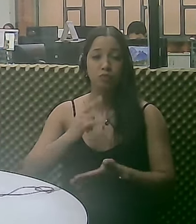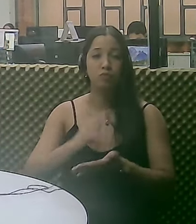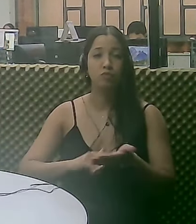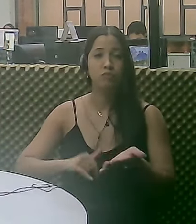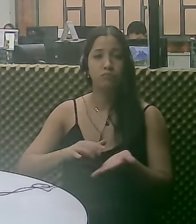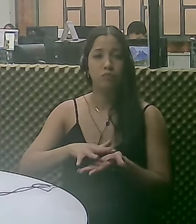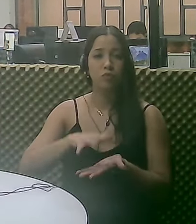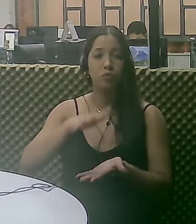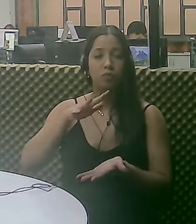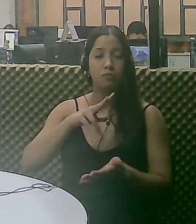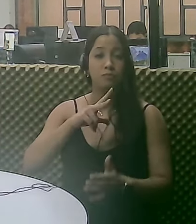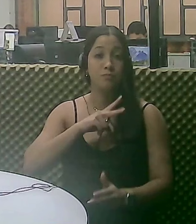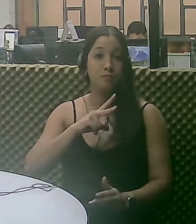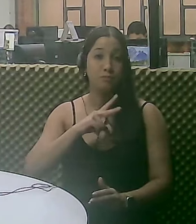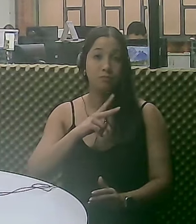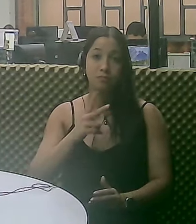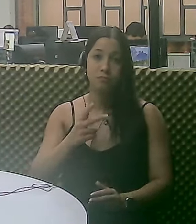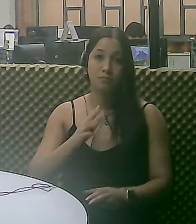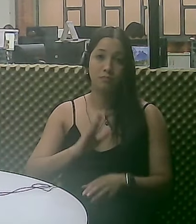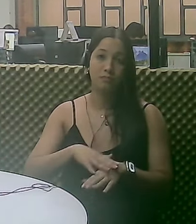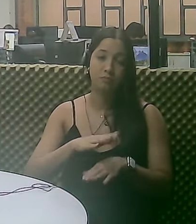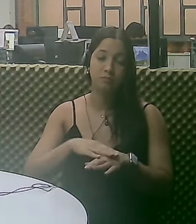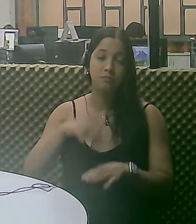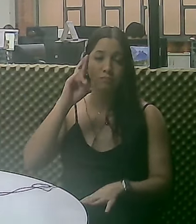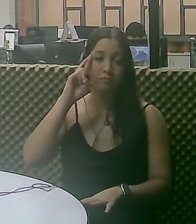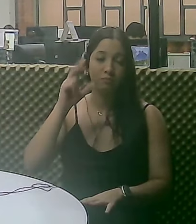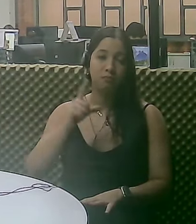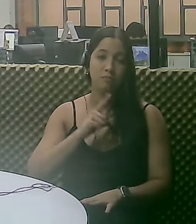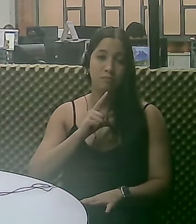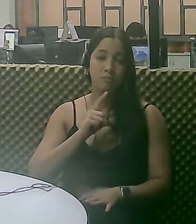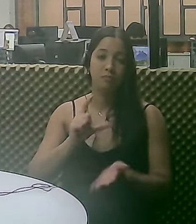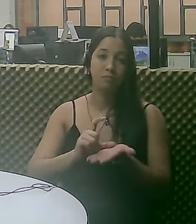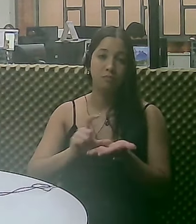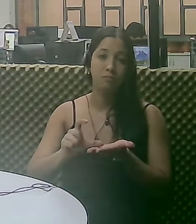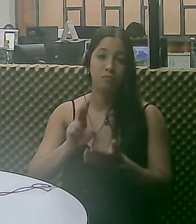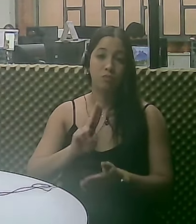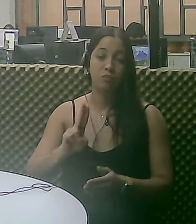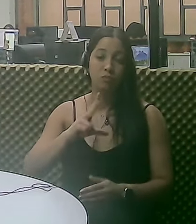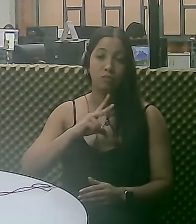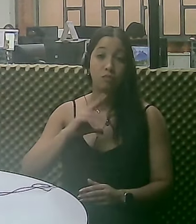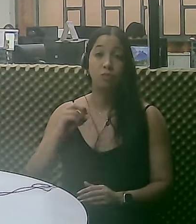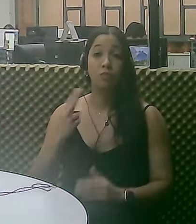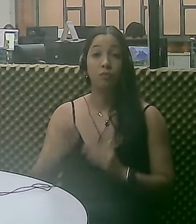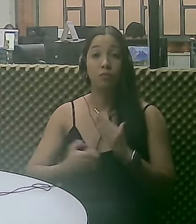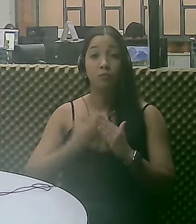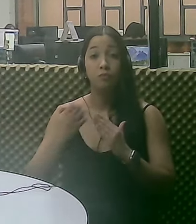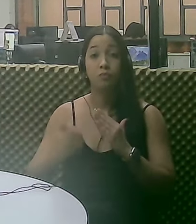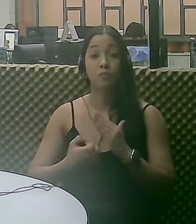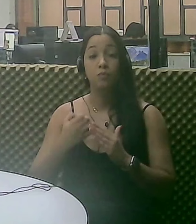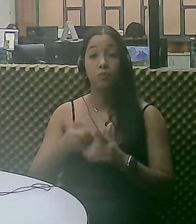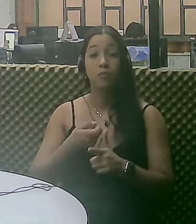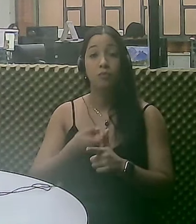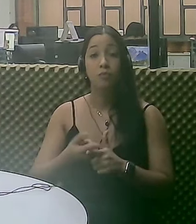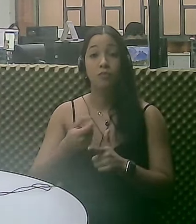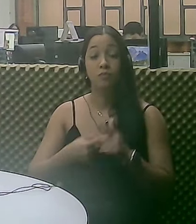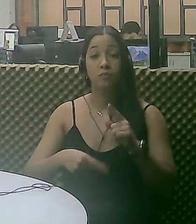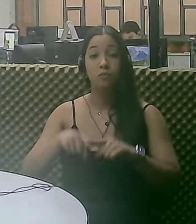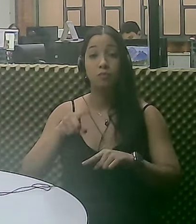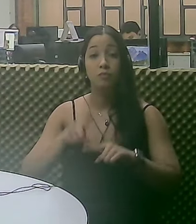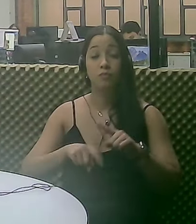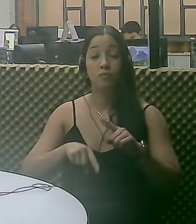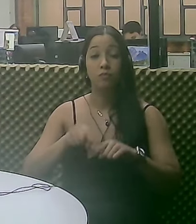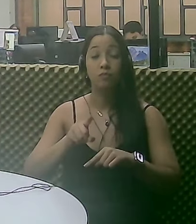documentos pessoais, no caso do autônomo que possui container para uso próprio ou da empresa que realiza a locação dos